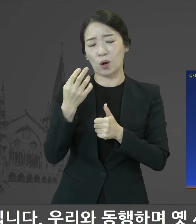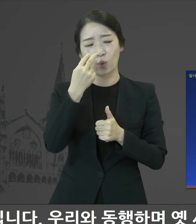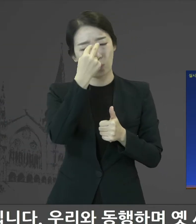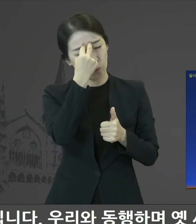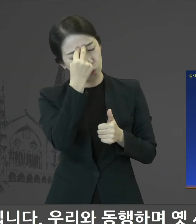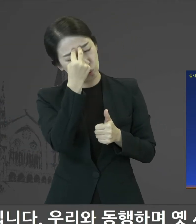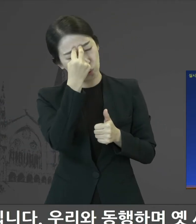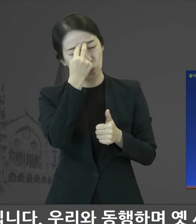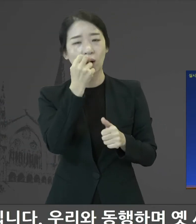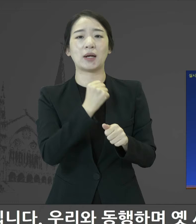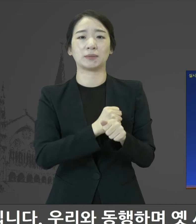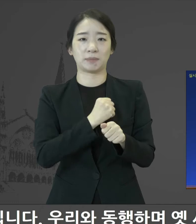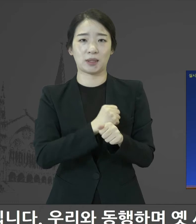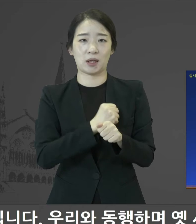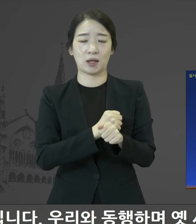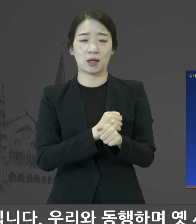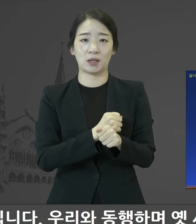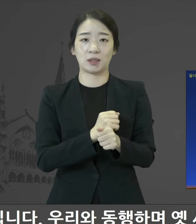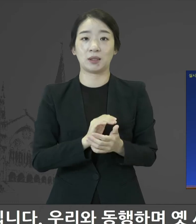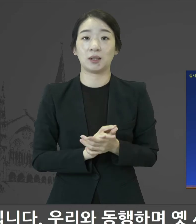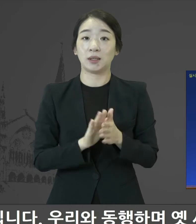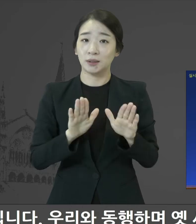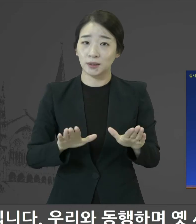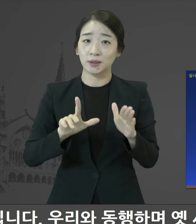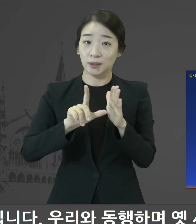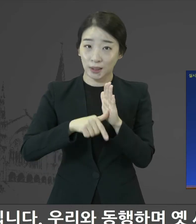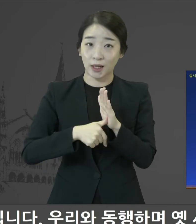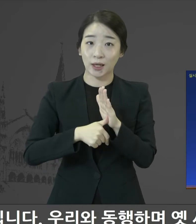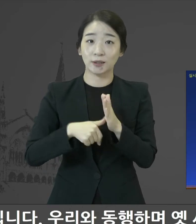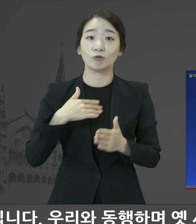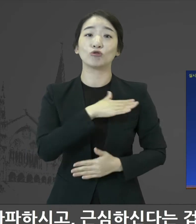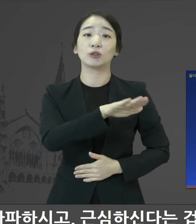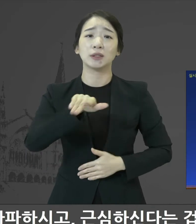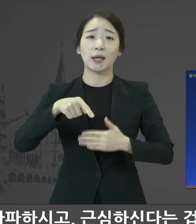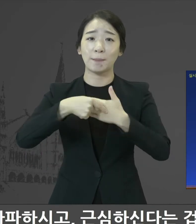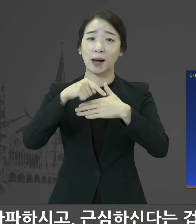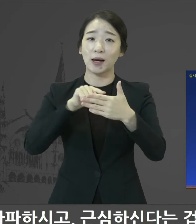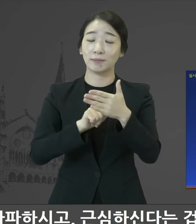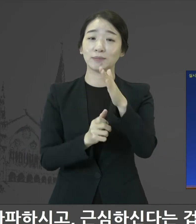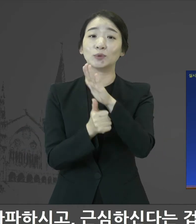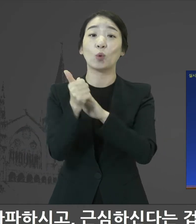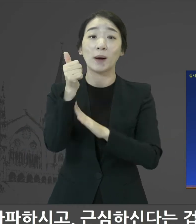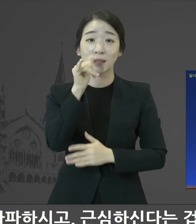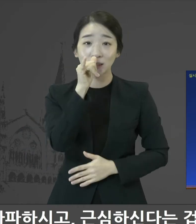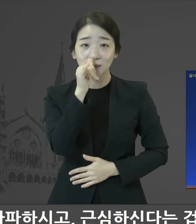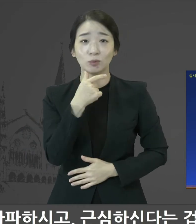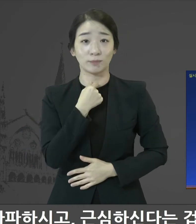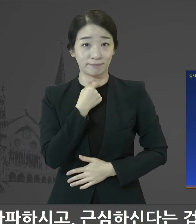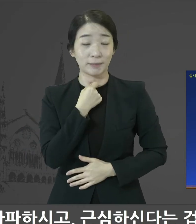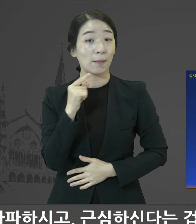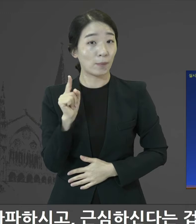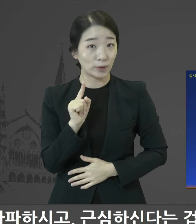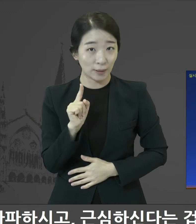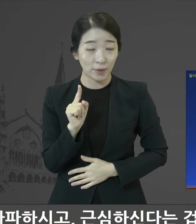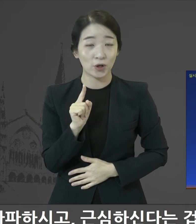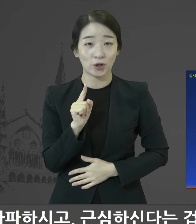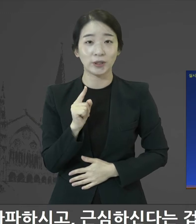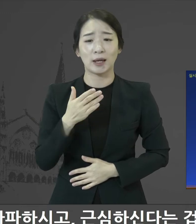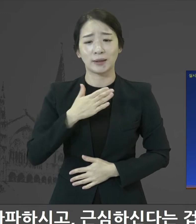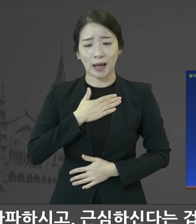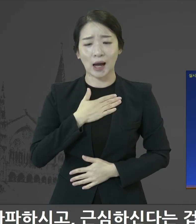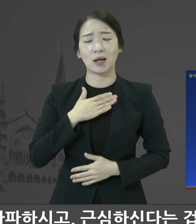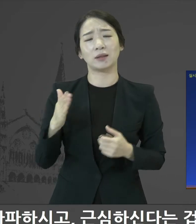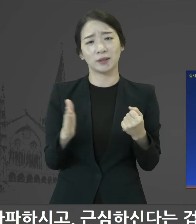겁니다. 사랑하는 여러분, 이 시간 우리 가운데 마음에 소망이 생겼으면 좋겠습니다. 성령님, 나